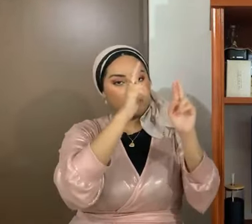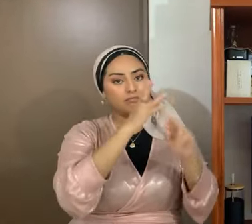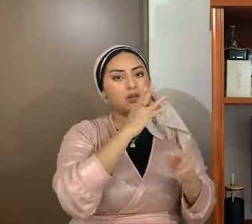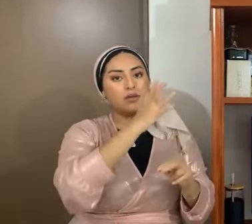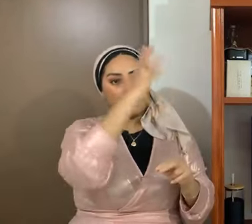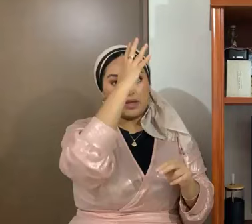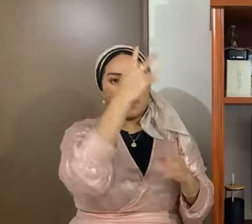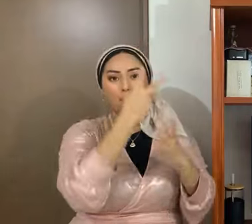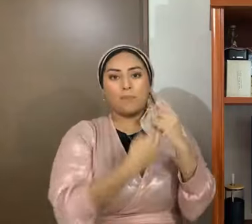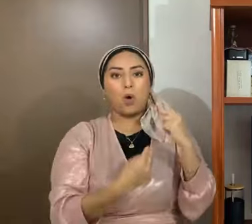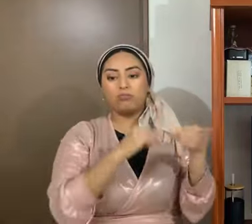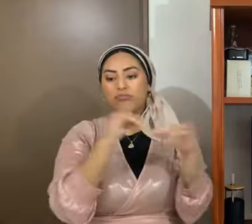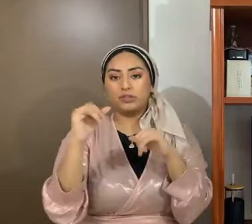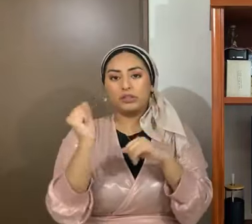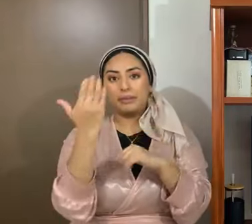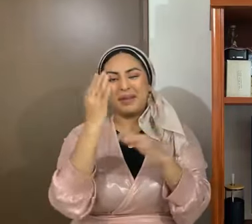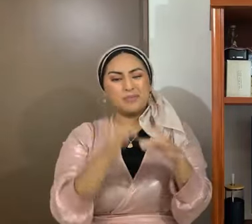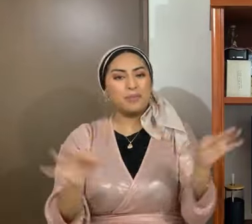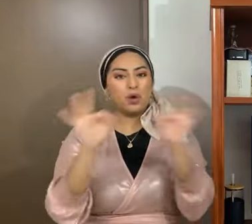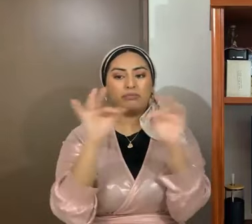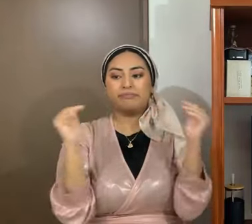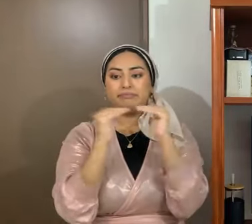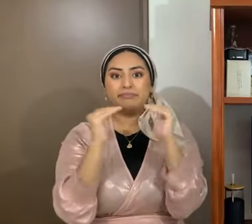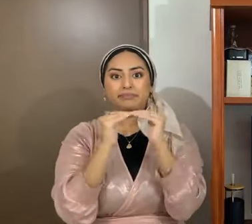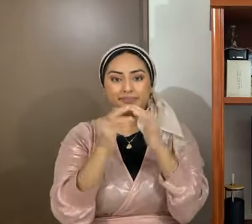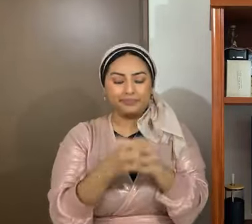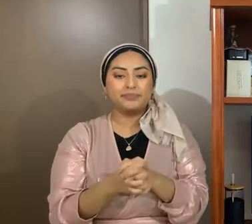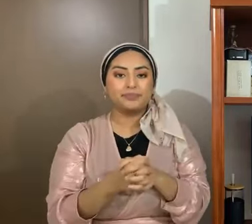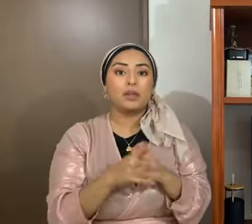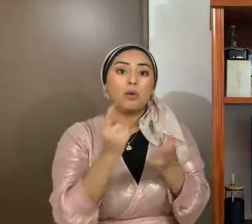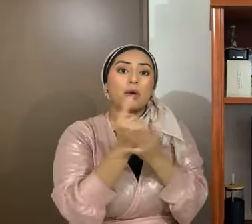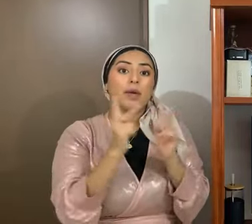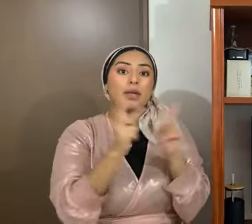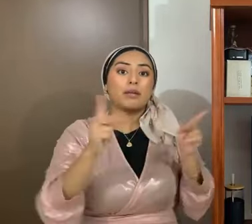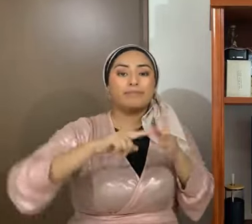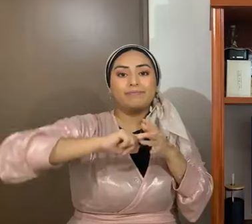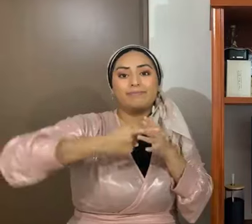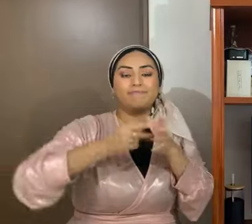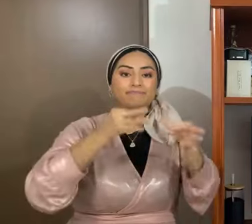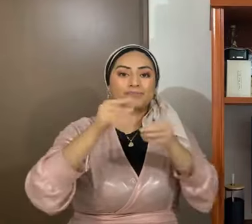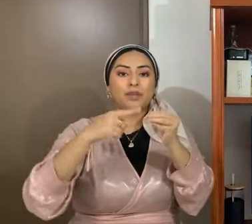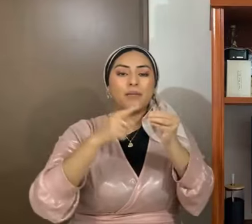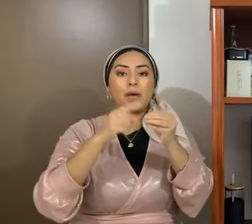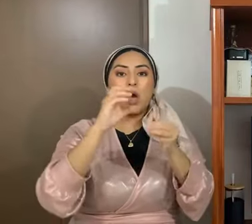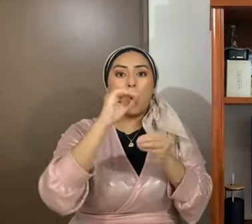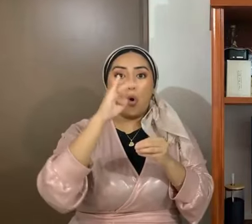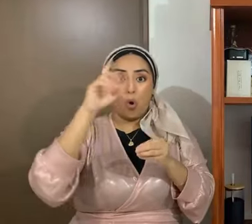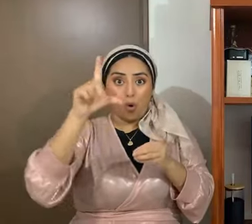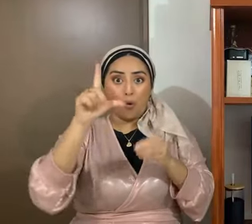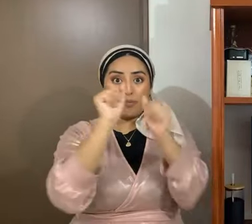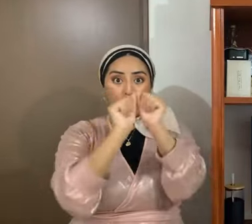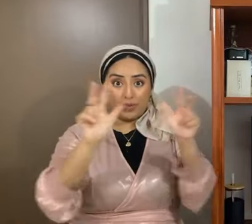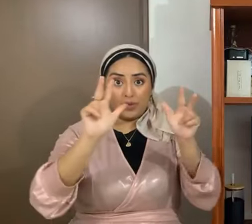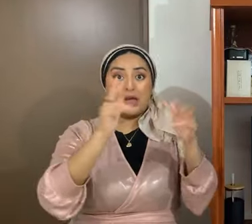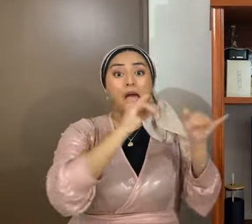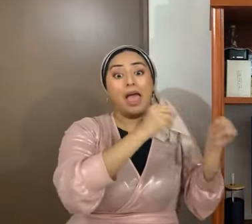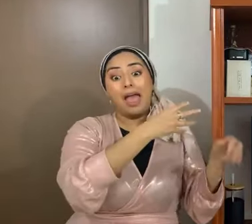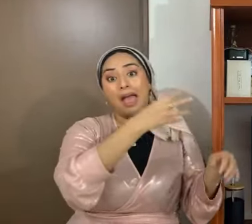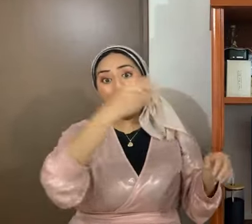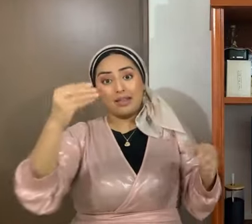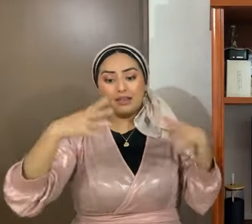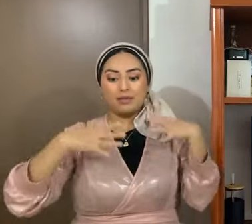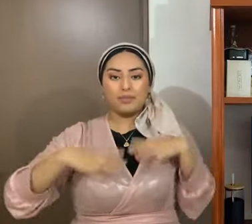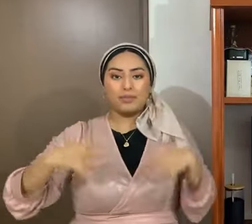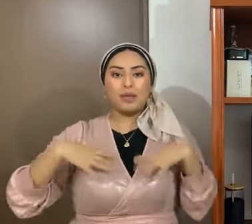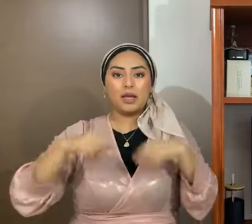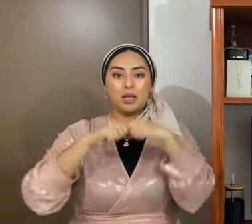aquí podemos ver que empieza la parashá hablándonos del aceite para la menorá y después enseguida habla acerca de las vestimentas de los